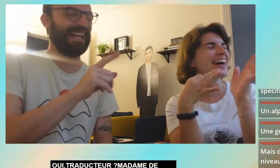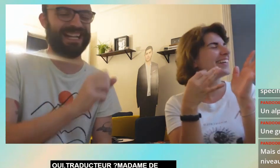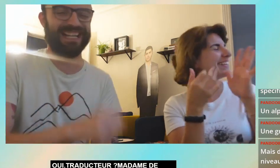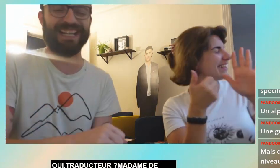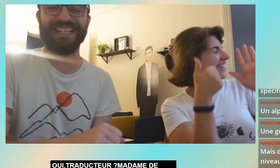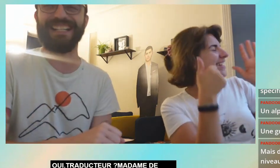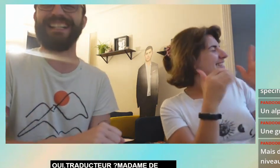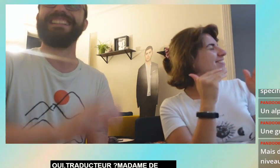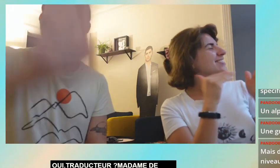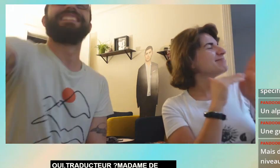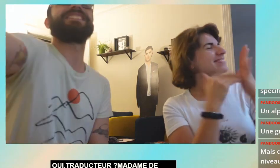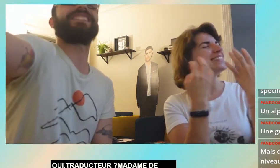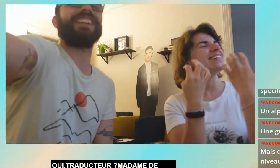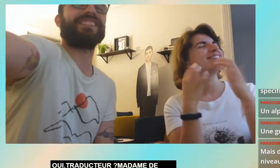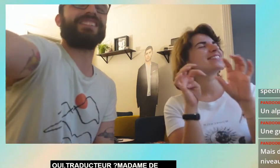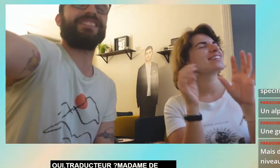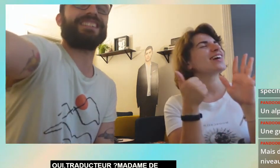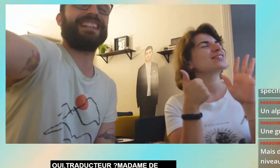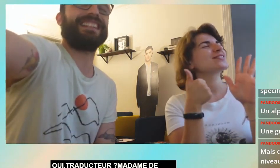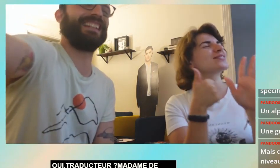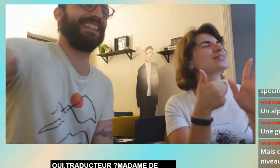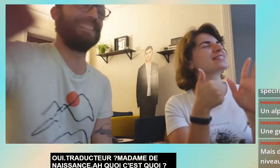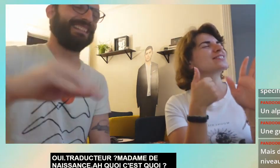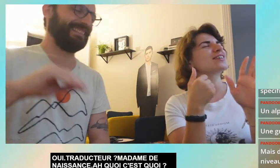pas. Je cache le chat. 67.